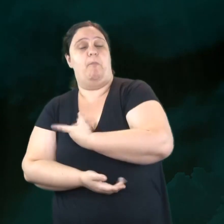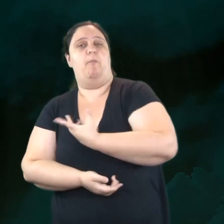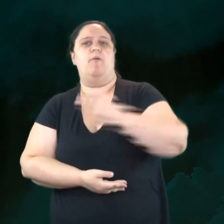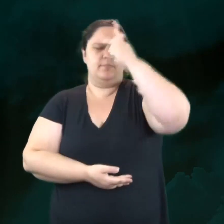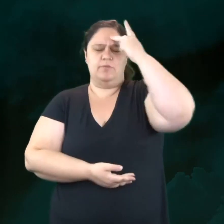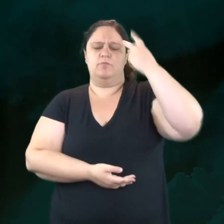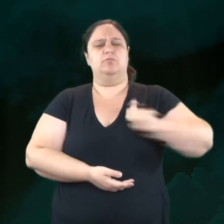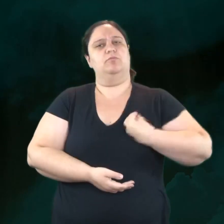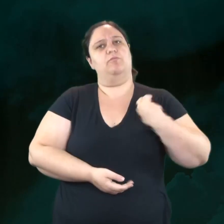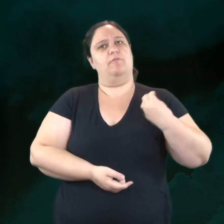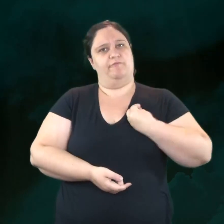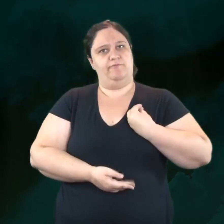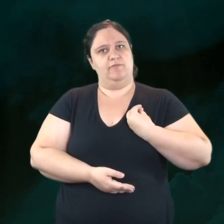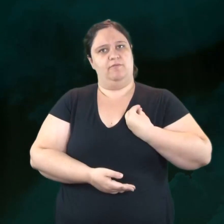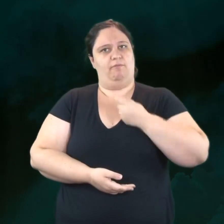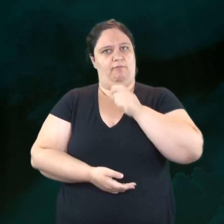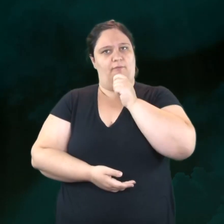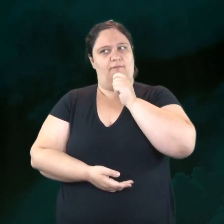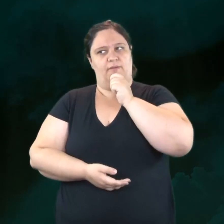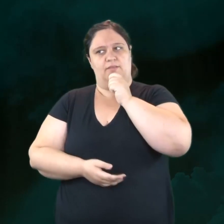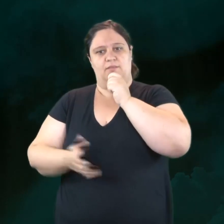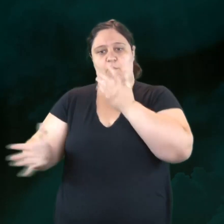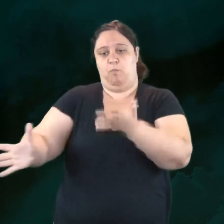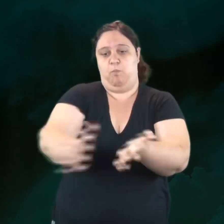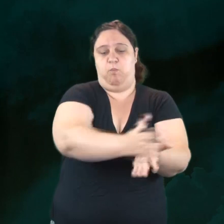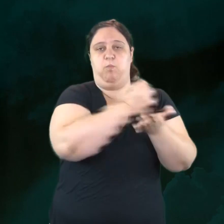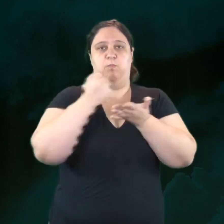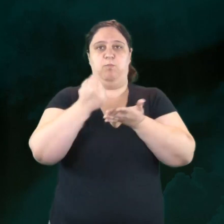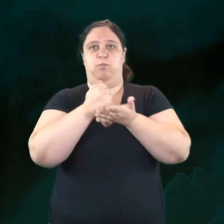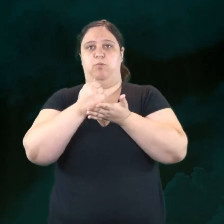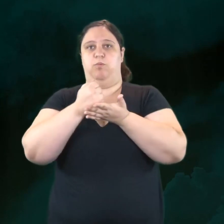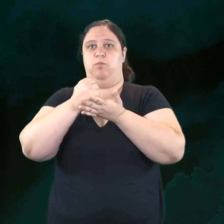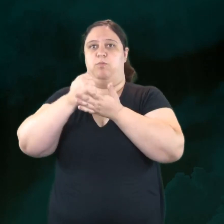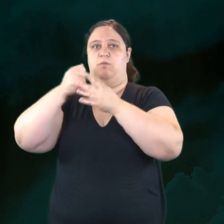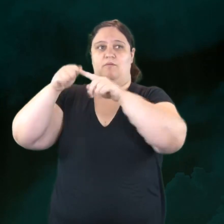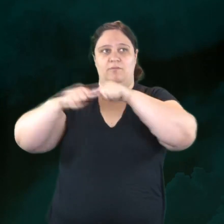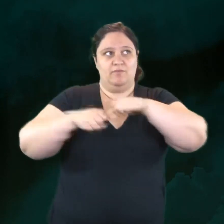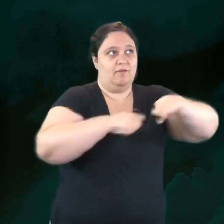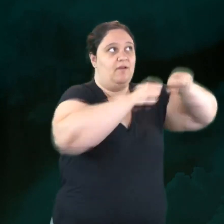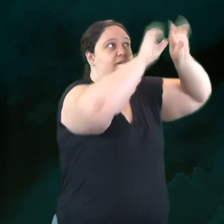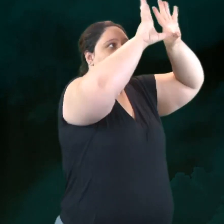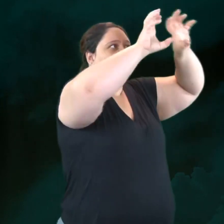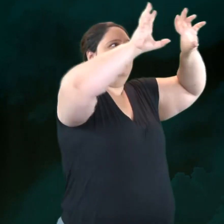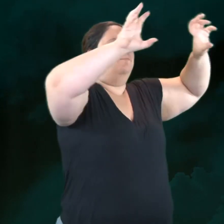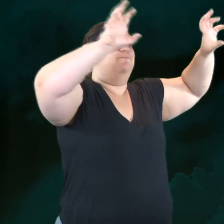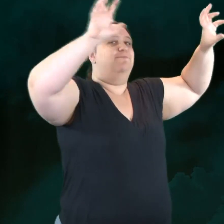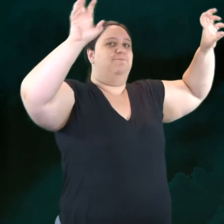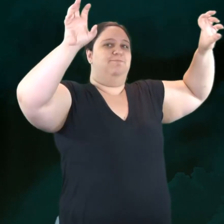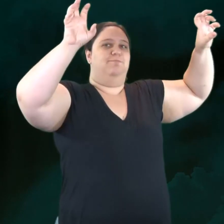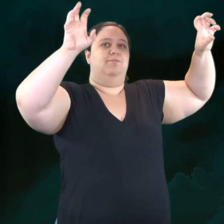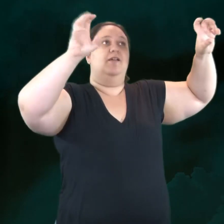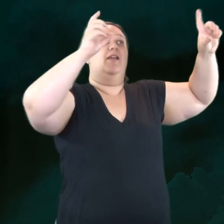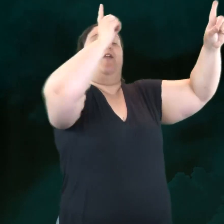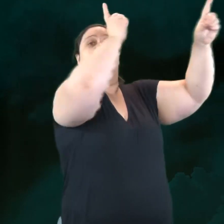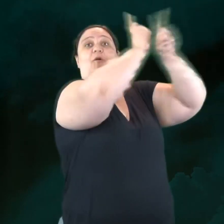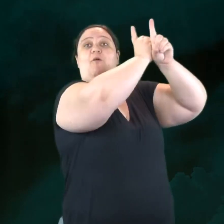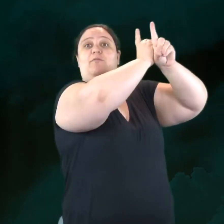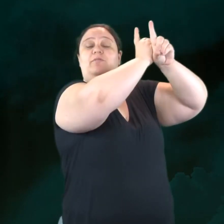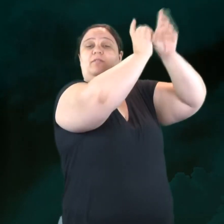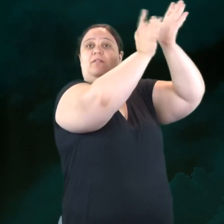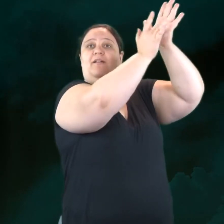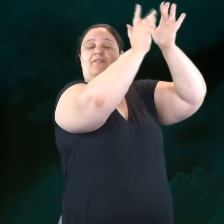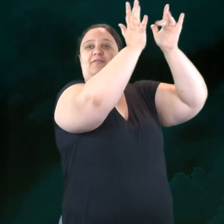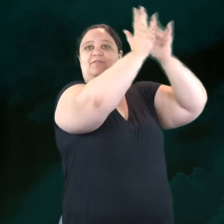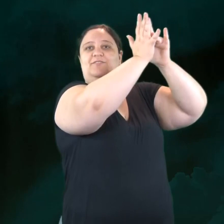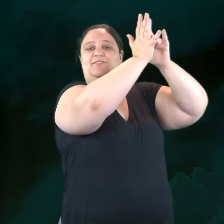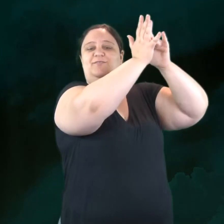vivos, os que ficarmos, seremos arrebatados juntamente com eles, entre nuvens, para o encontro do Senhor nos ares, e assim estaremos